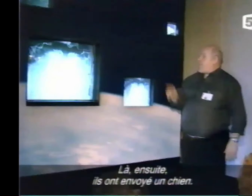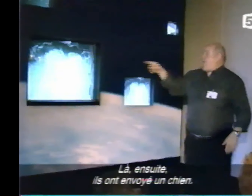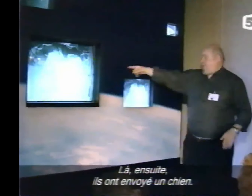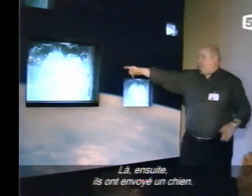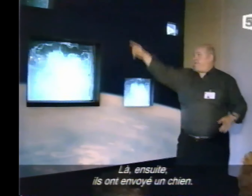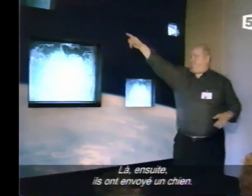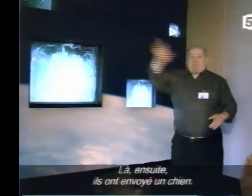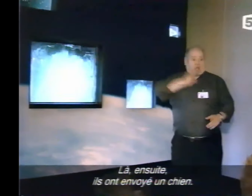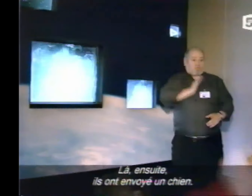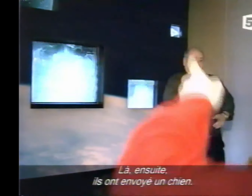Sputnik.